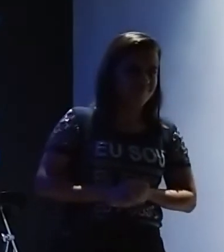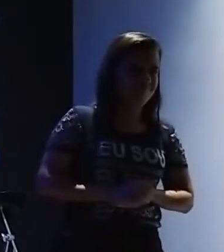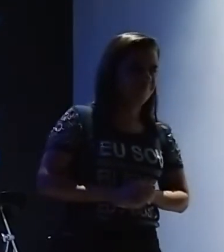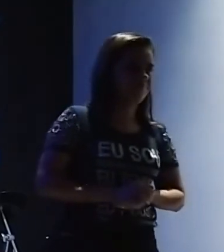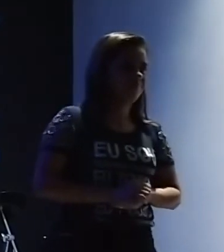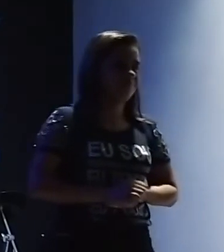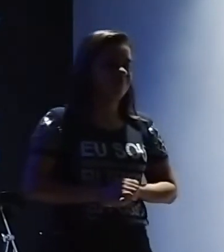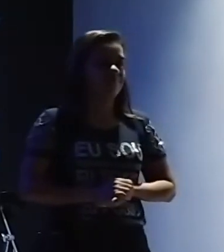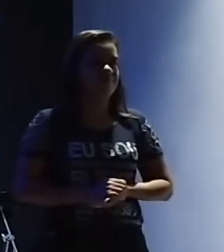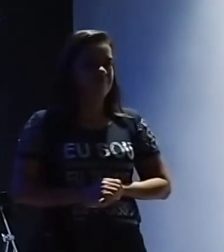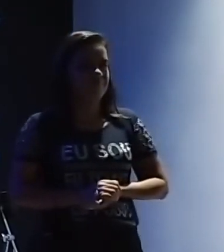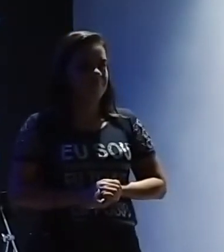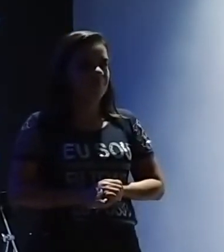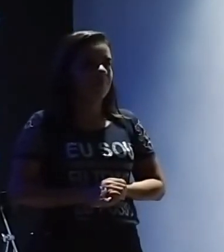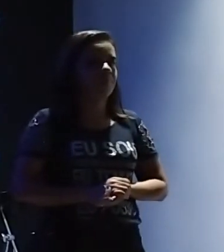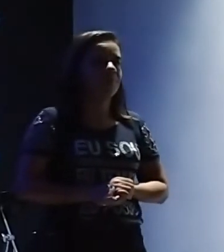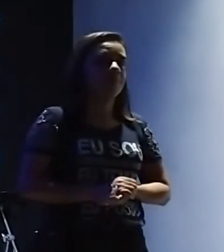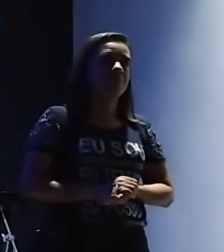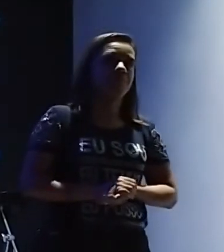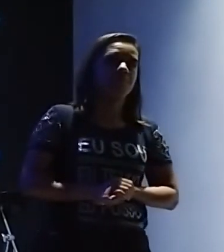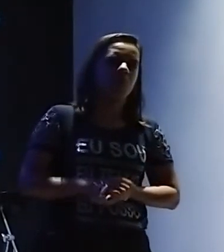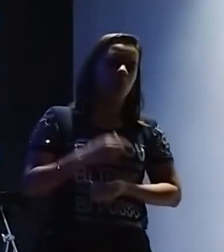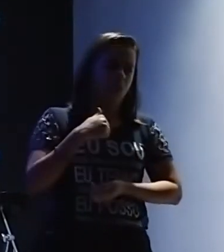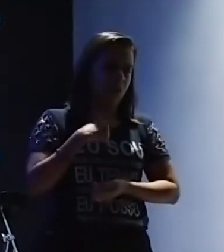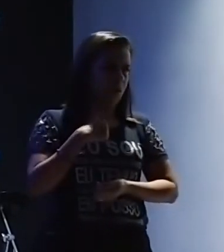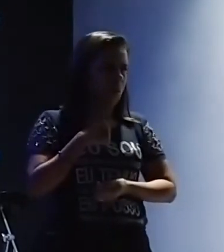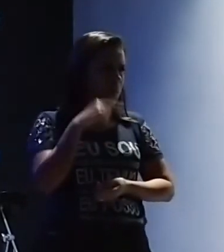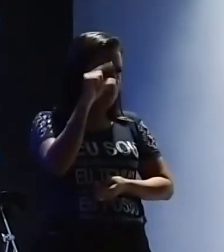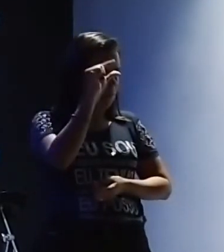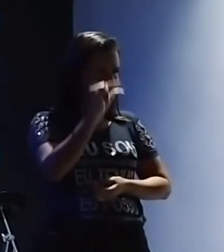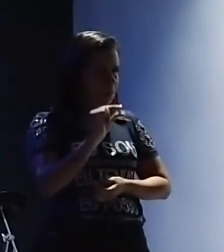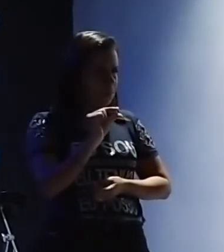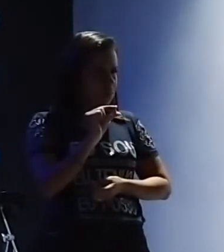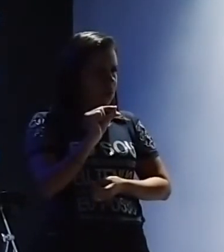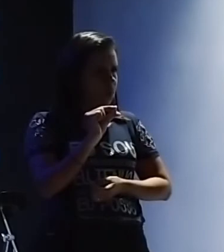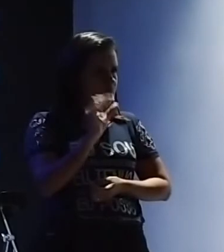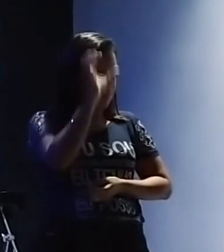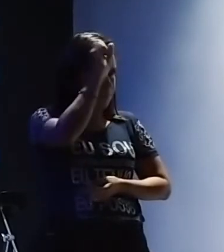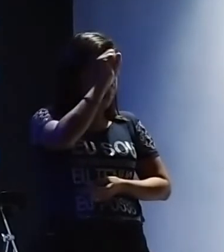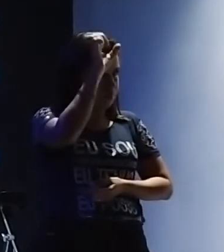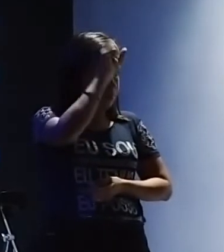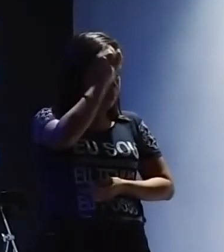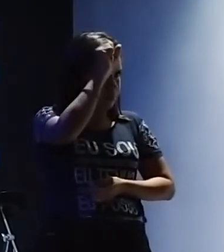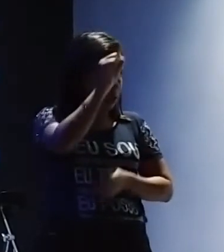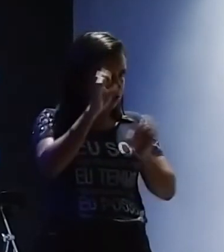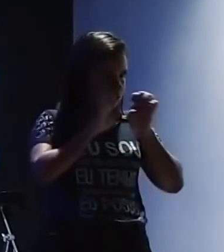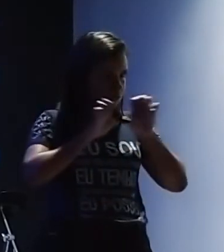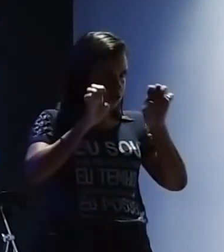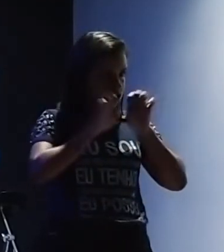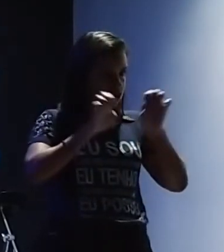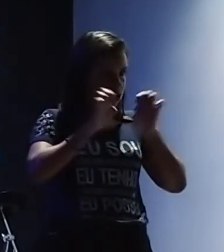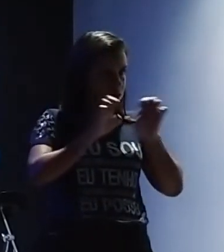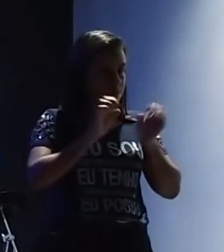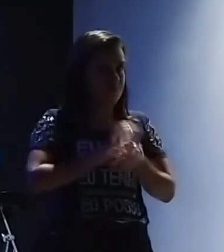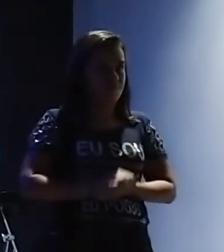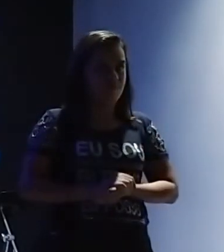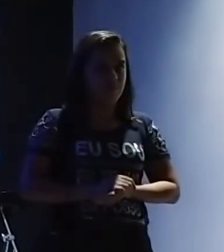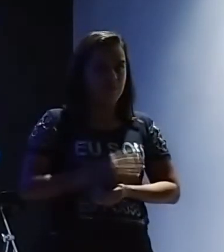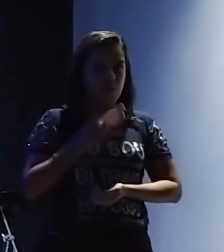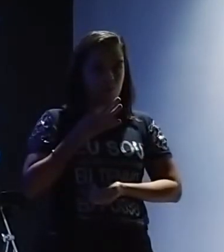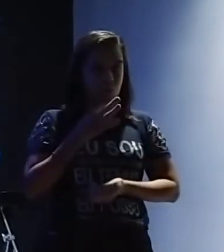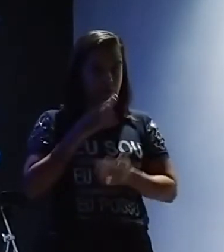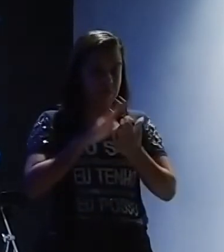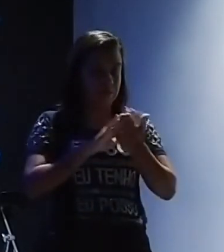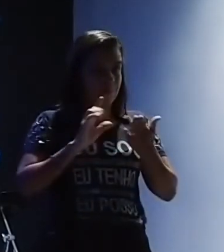Eu, ao longo do meu pouco aprendizado de evangelho, eu falei assim, quando eu conheci a Bíblia, assim, vou chamar minha família aqui no